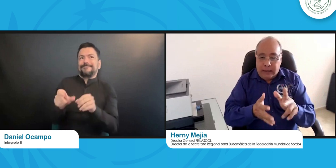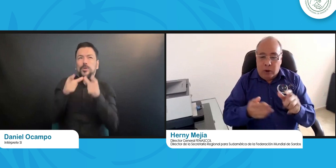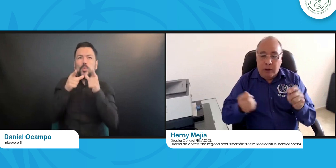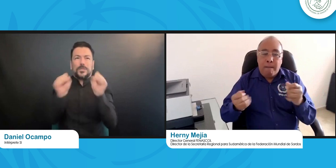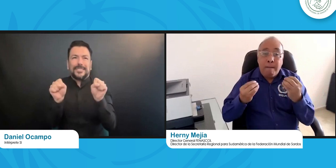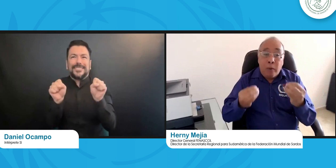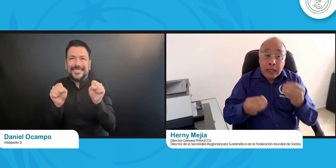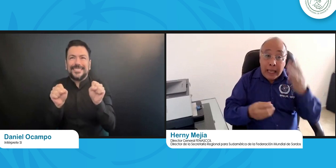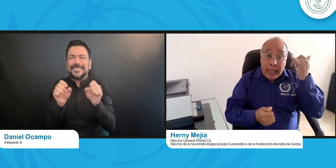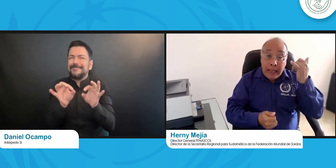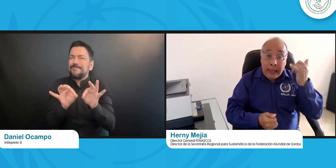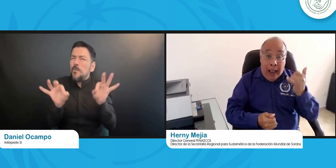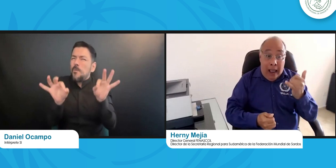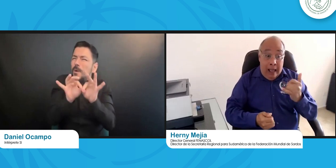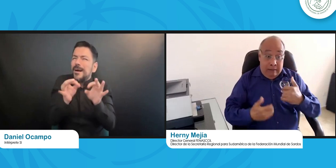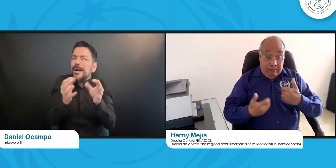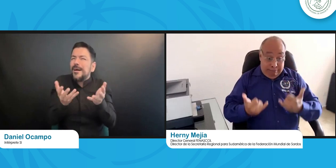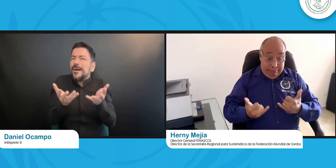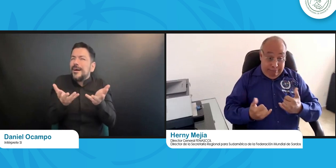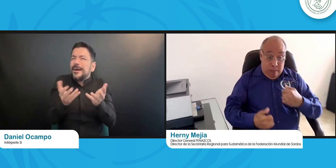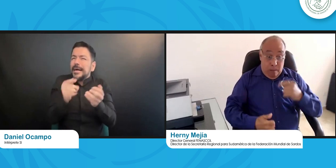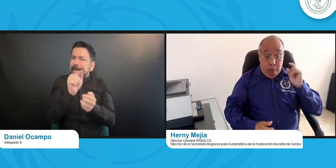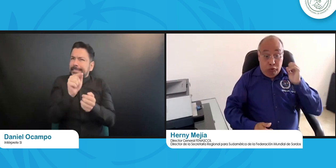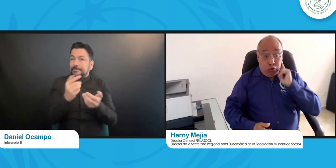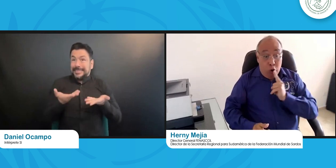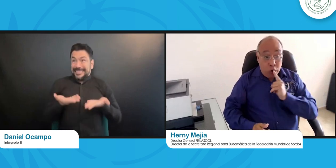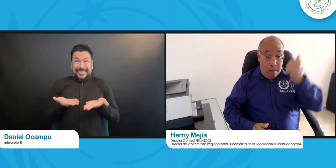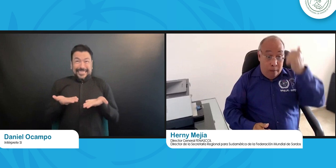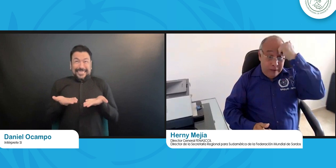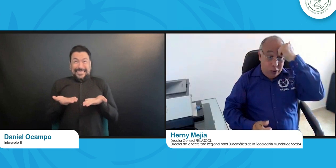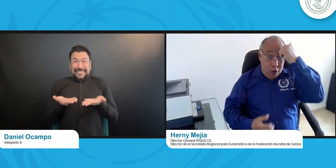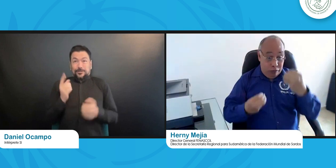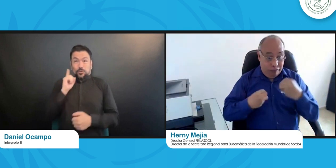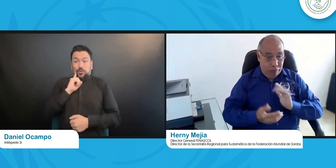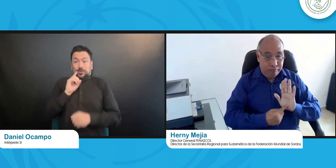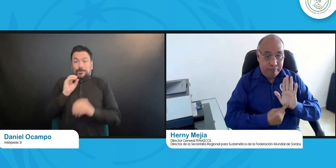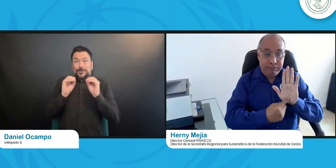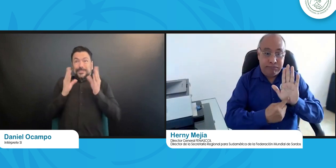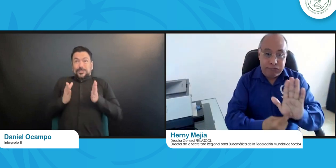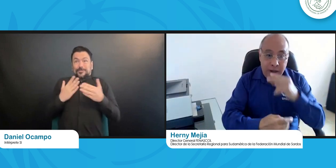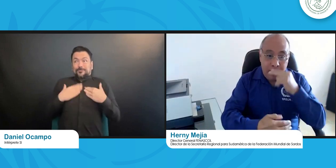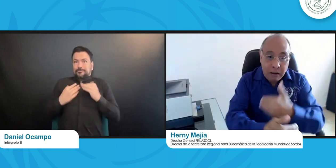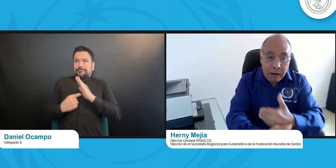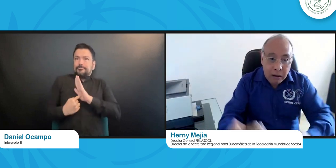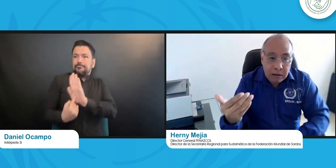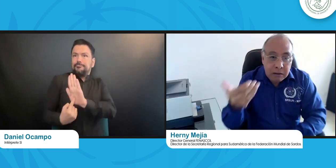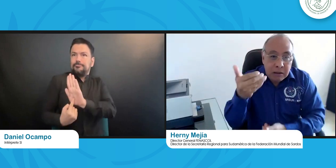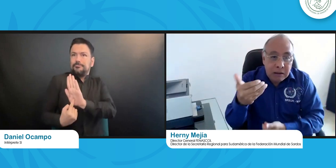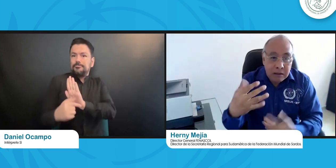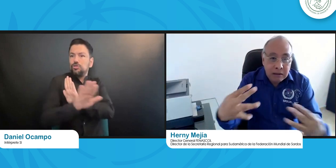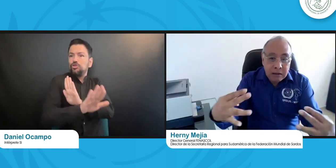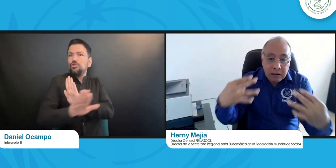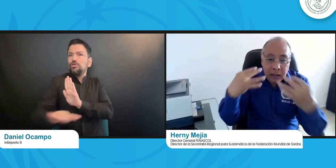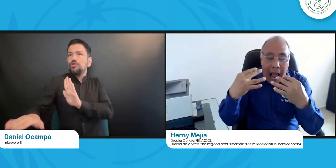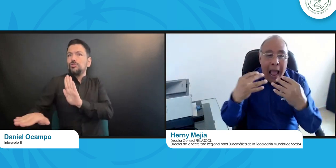Se hace urgente, imperiosa la necesidad de fomentar a estos profesores sordos